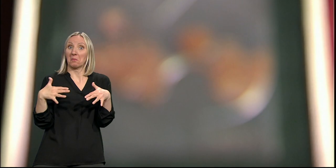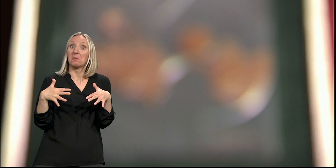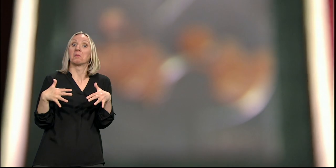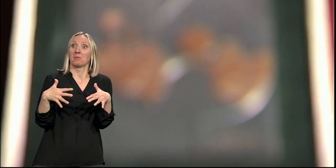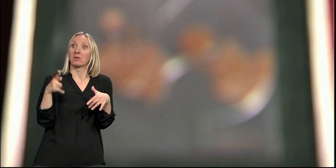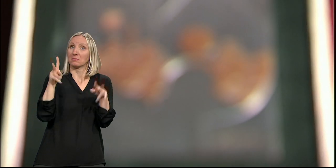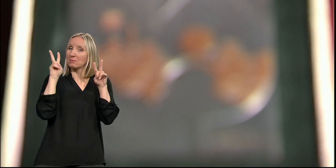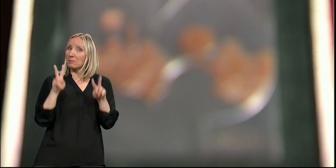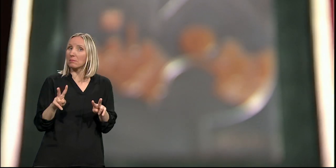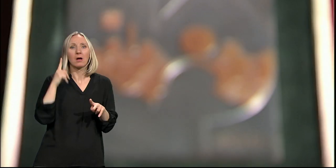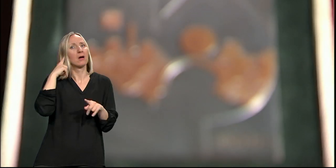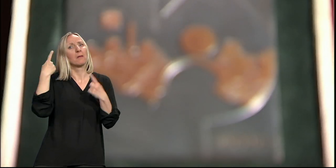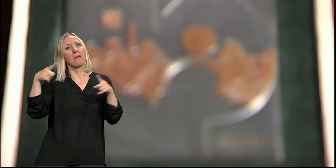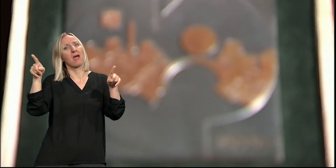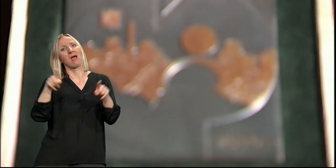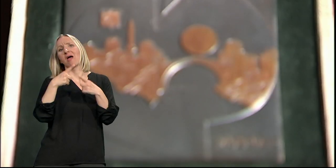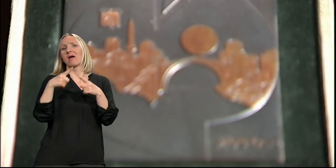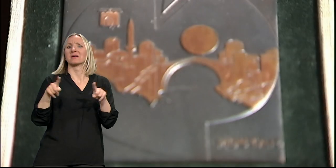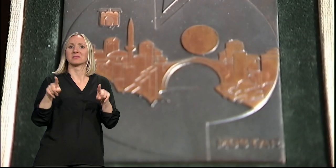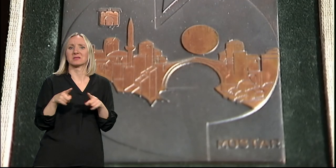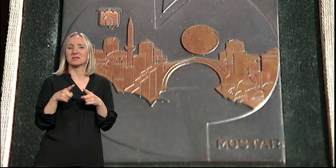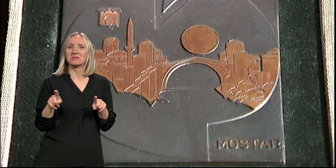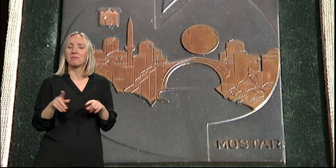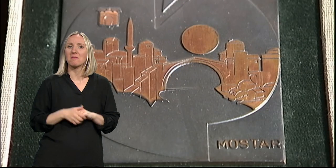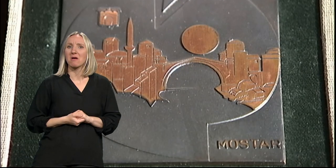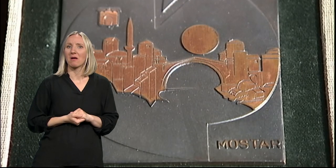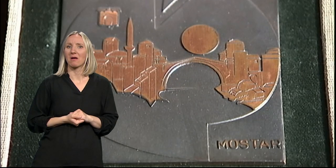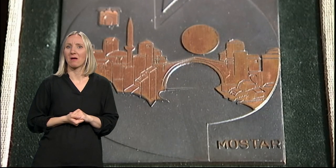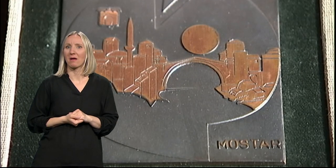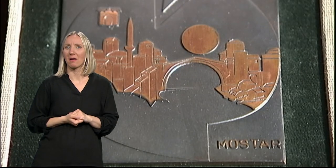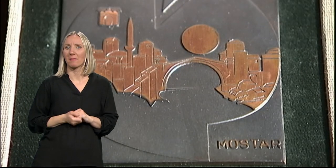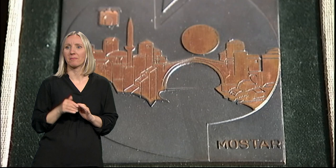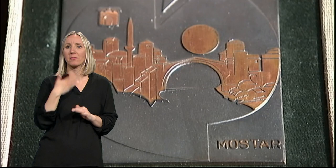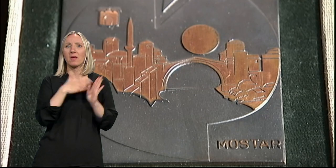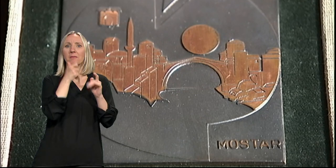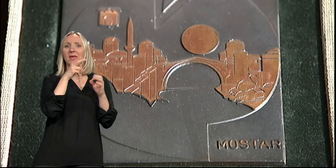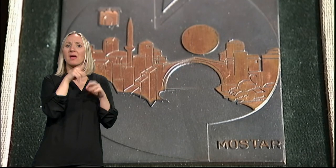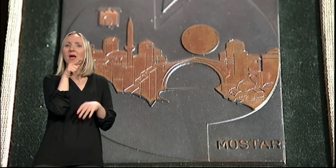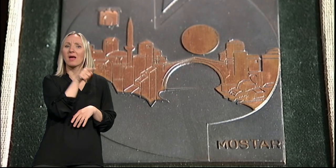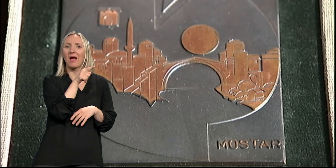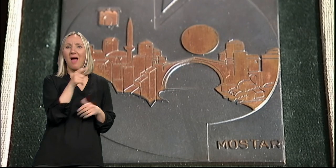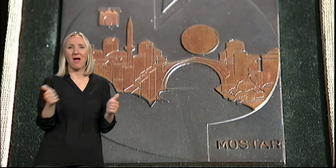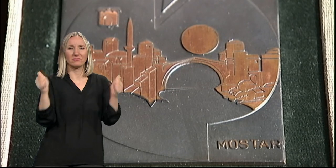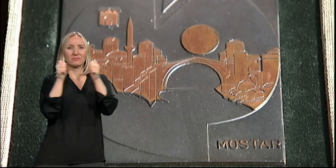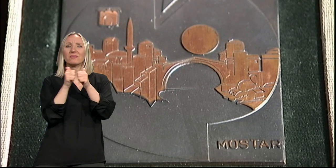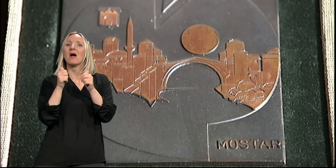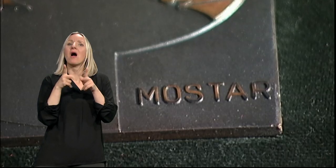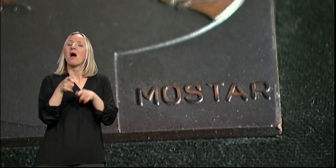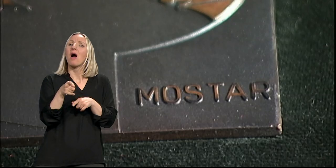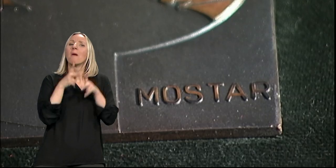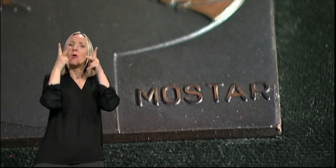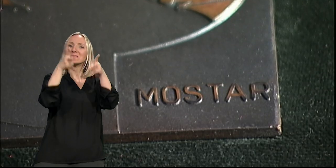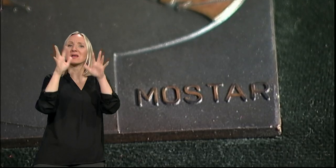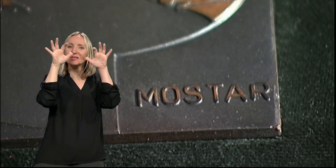To su kompozicije Miroslava Štatkića pre svega. Pa onda na muziku koja je rađena uz Mostarske kiše, jel? I